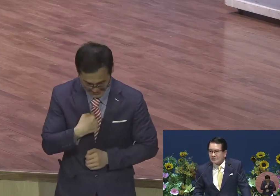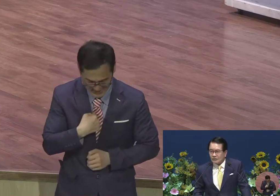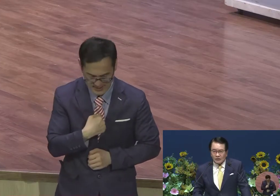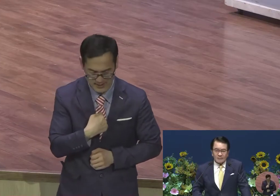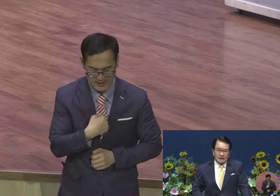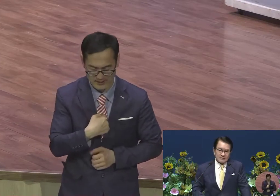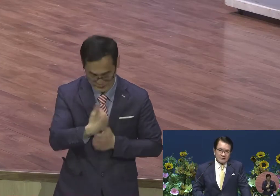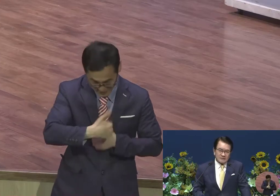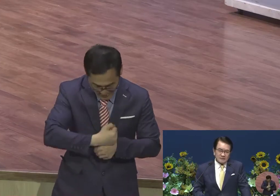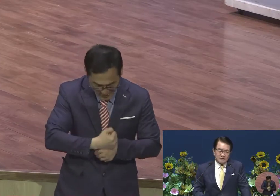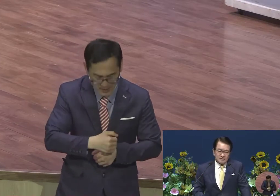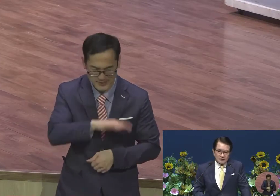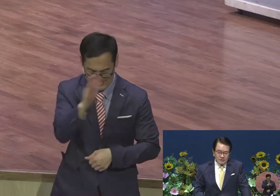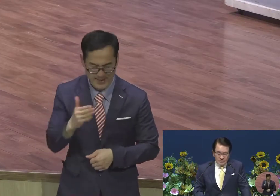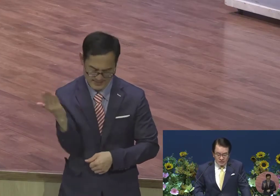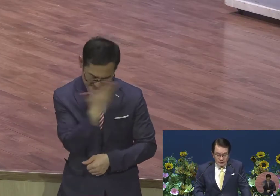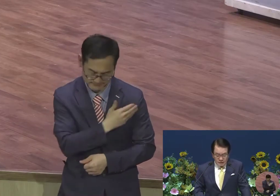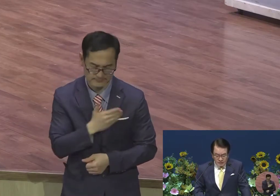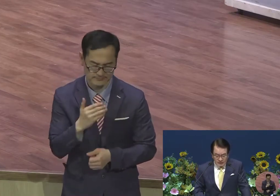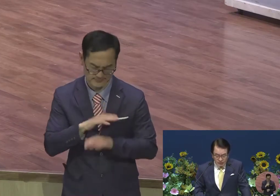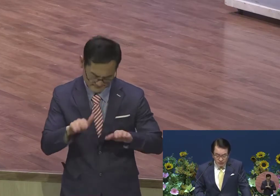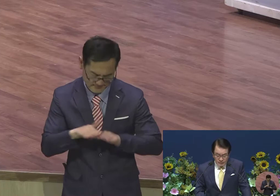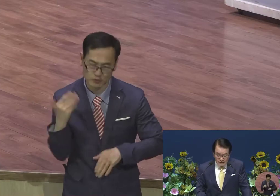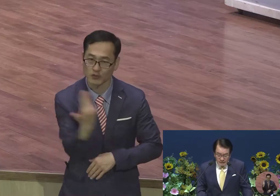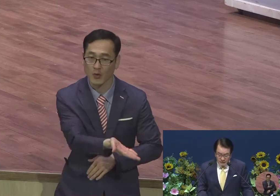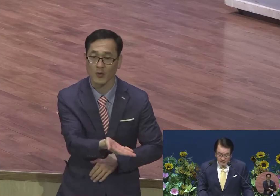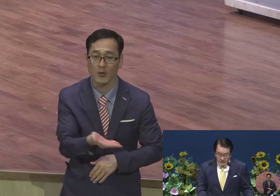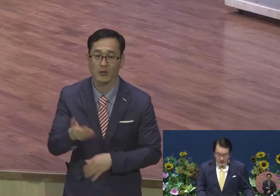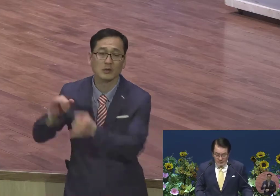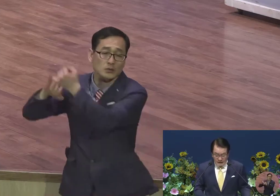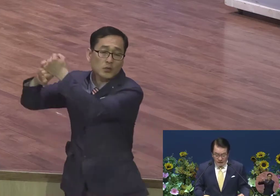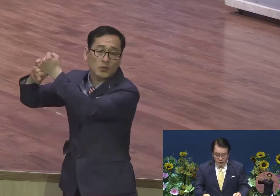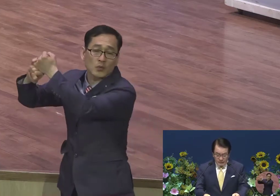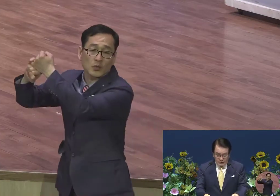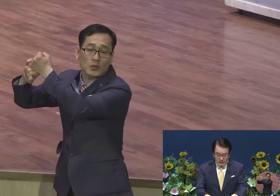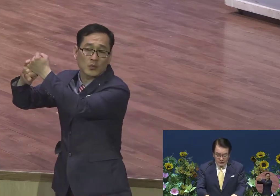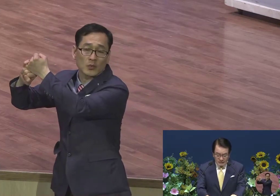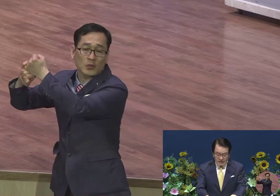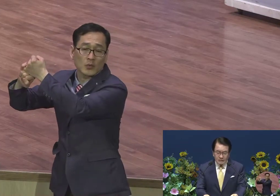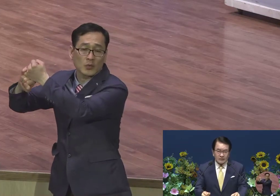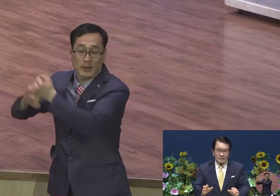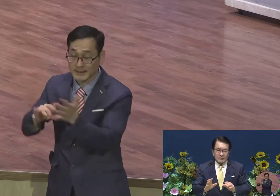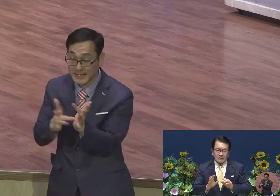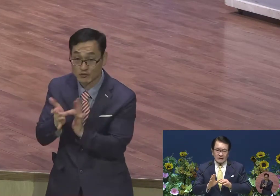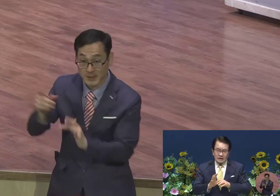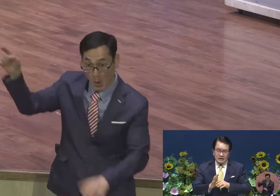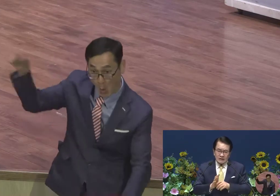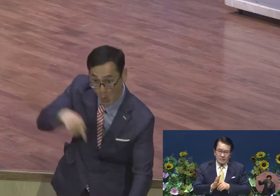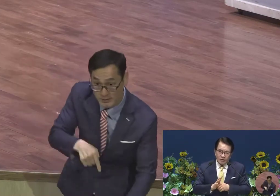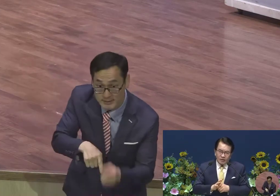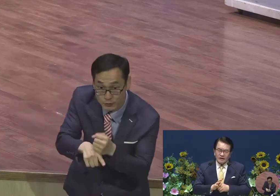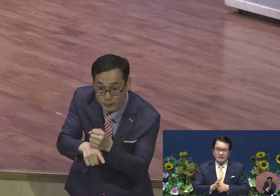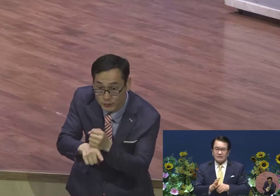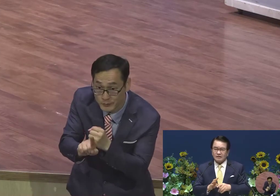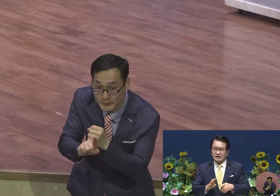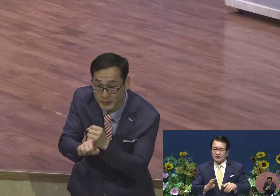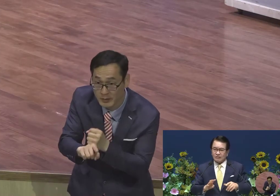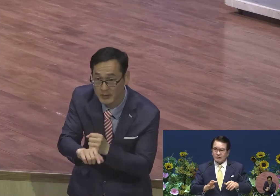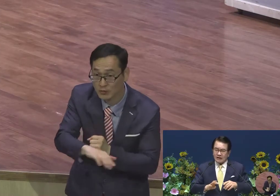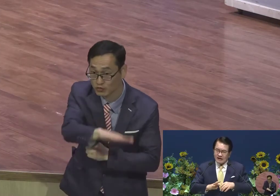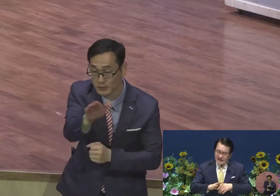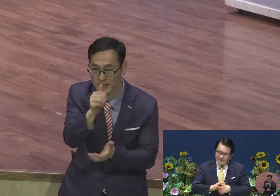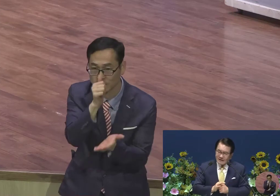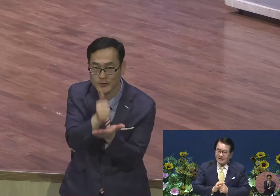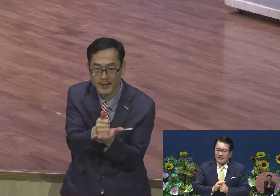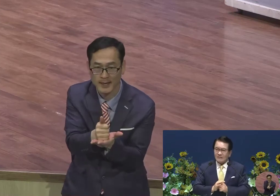그렇게 말씀했어요 그래서 여러분 예수님께서 이 땅에 오신 것은 여러분의 모든 영적 문제